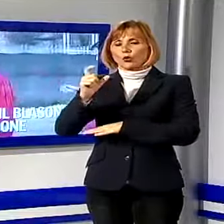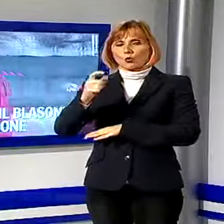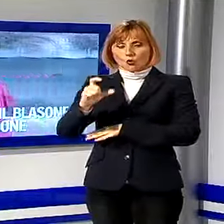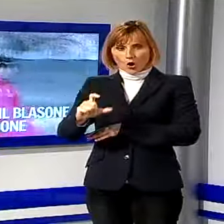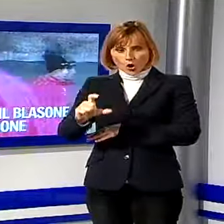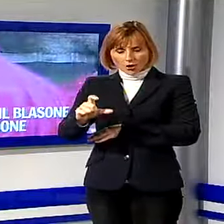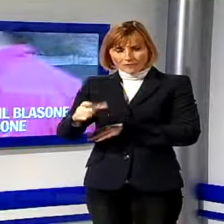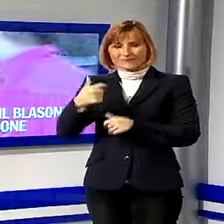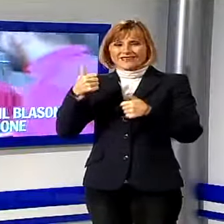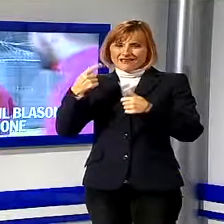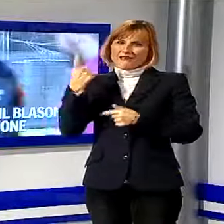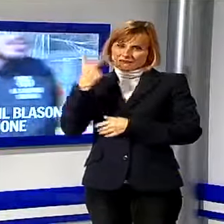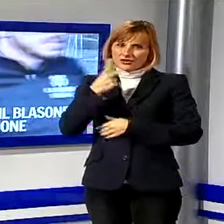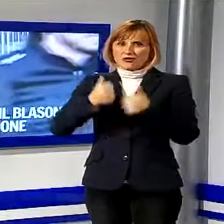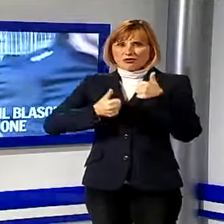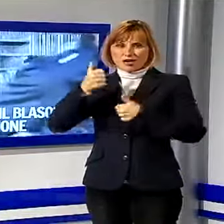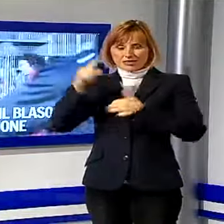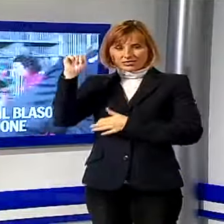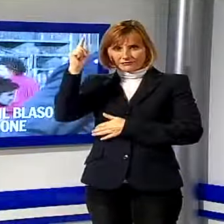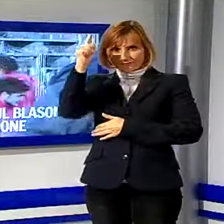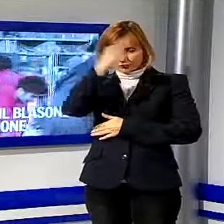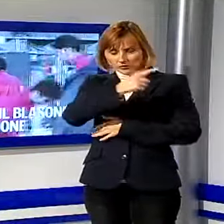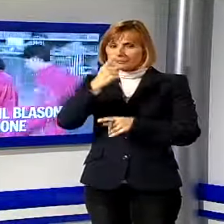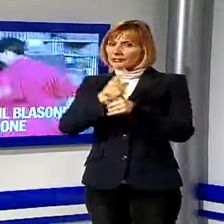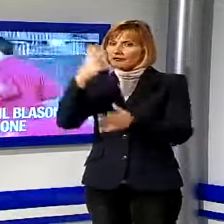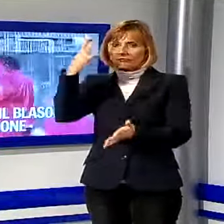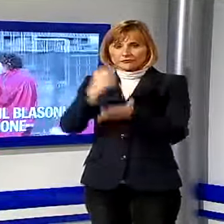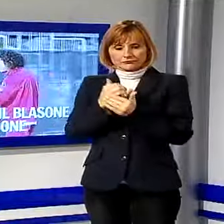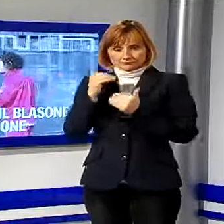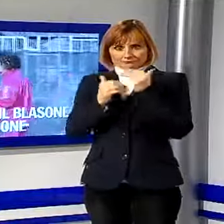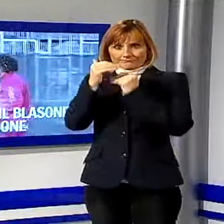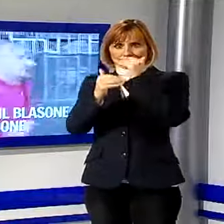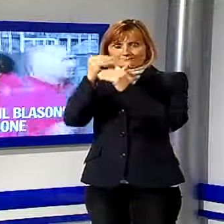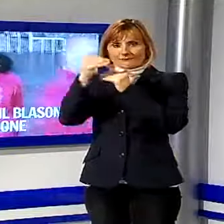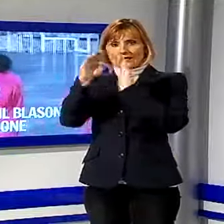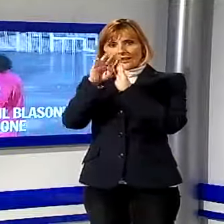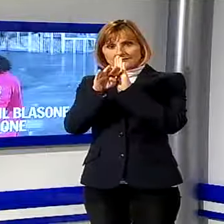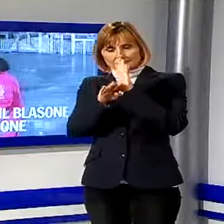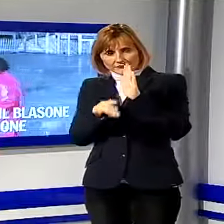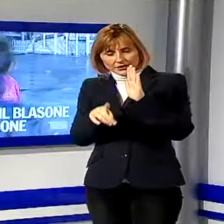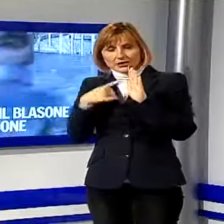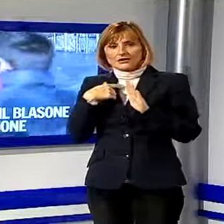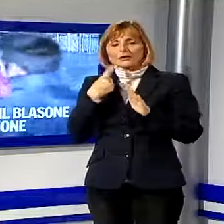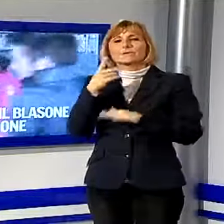che però Galderisi vuol vincere per risalire la classifica. Incertezza sul recupero di Mingazzini.